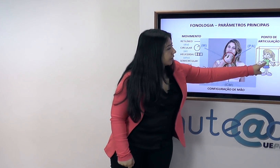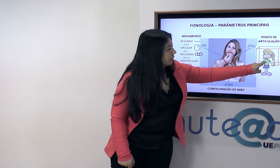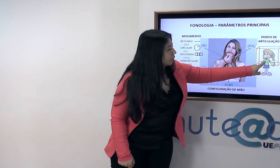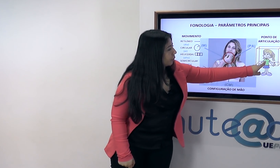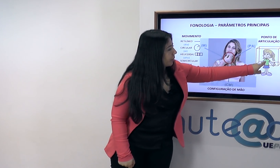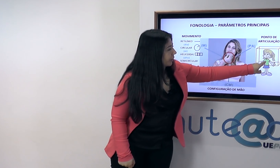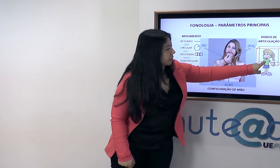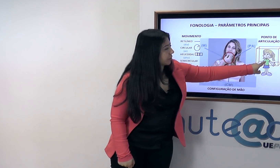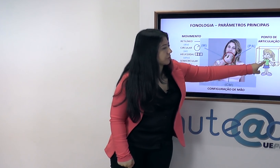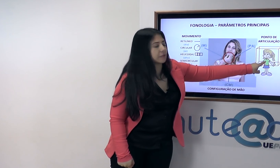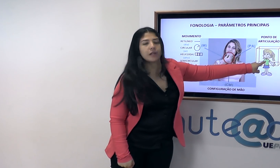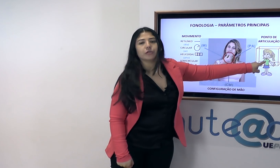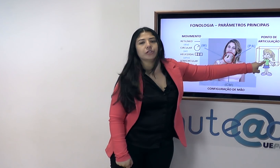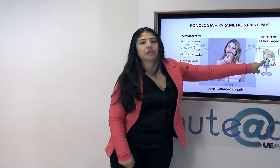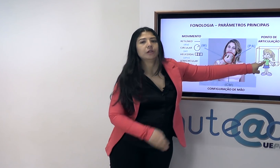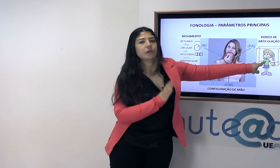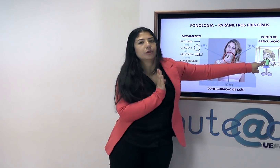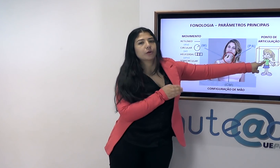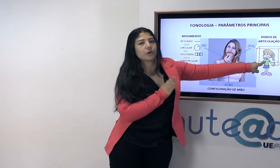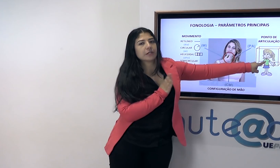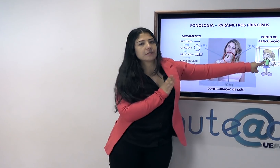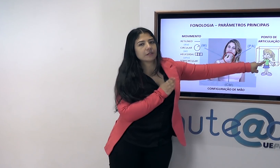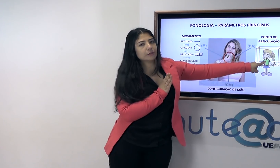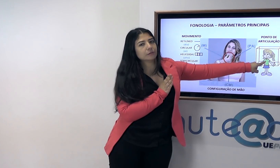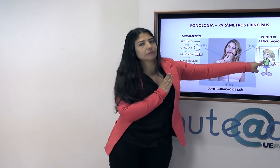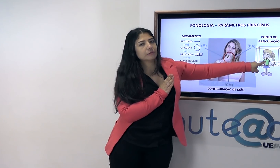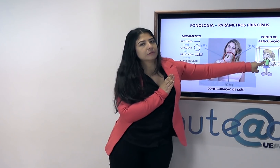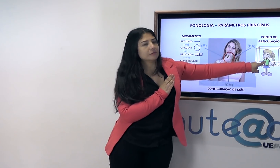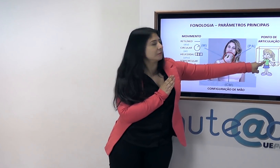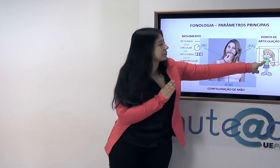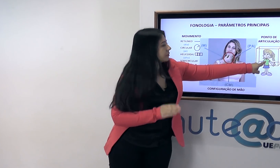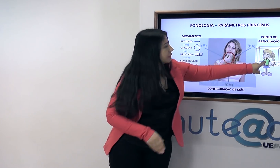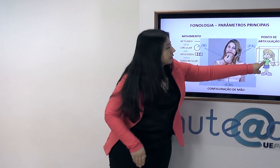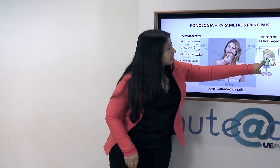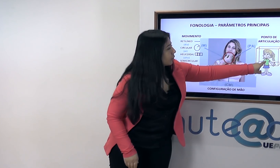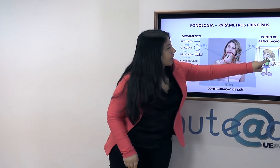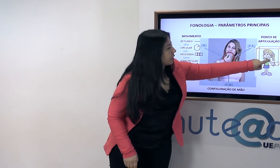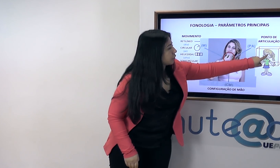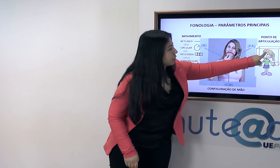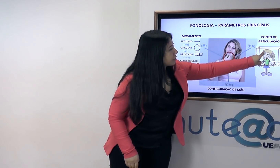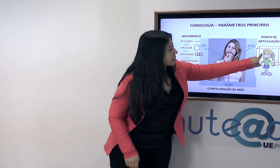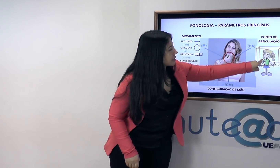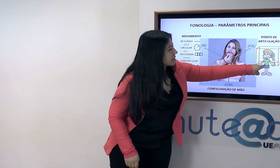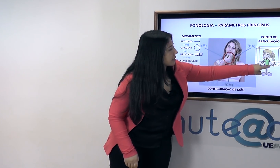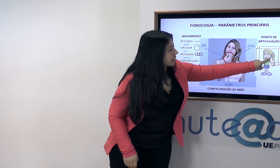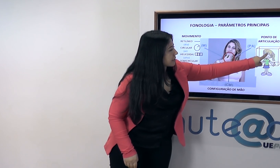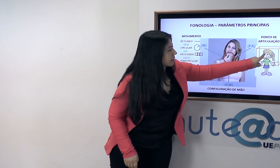Aqui no peito, eu tenho o sinal de coração. Então, todos esses sinais